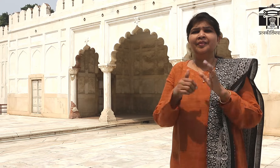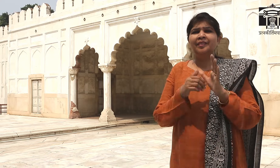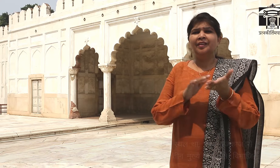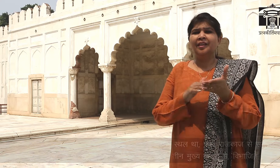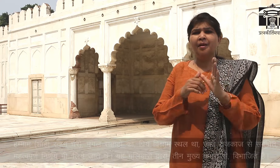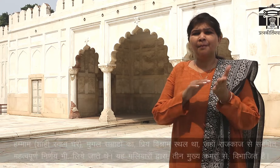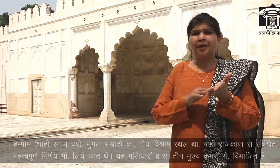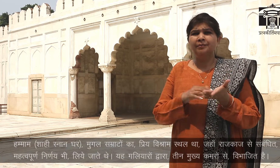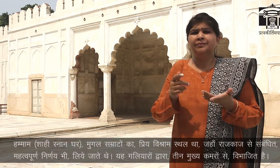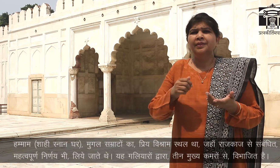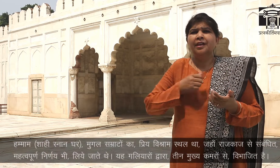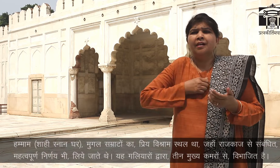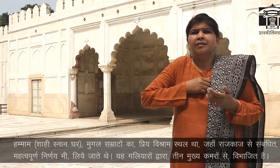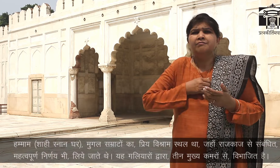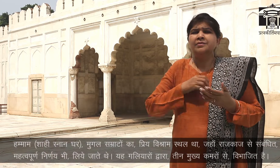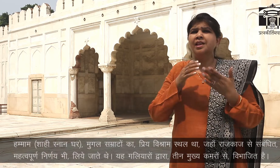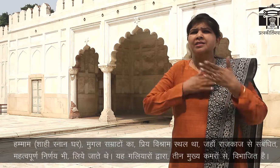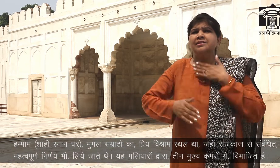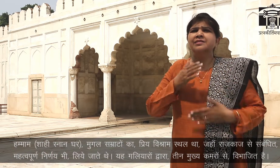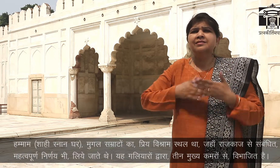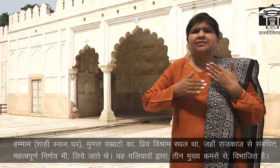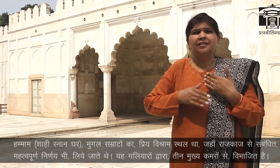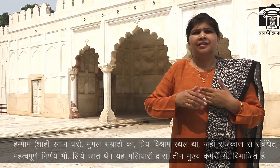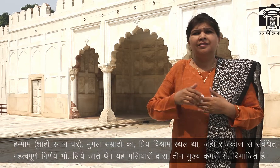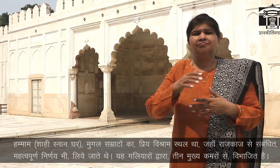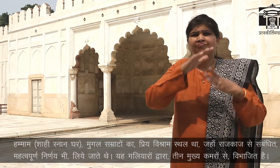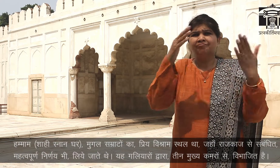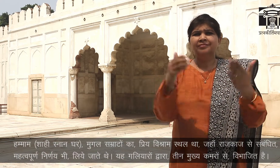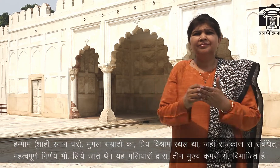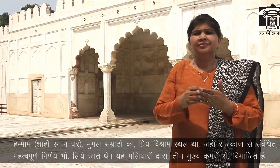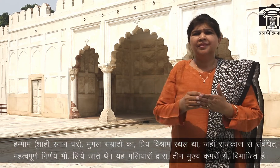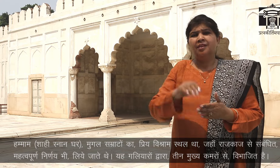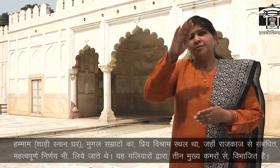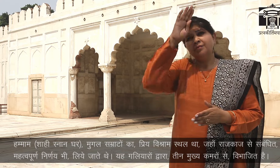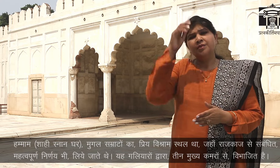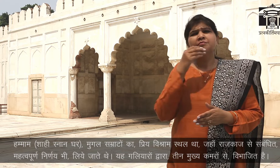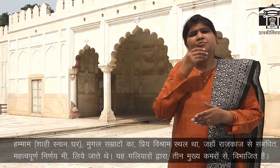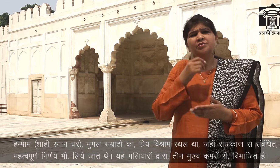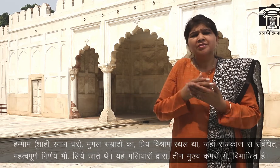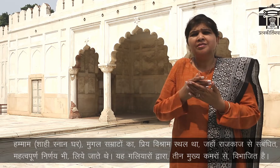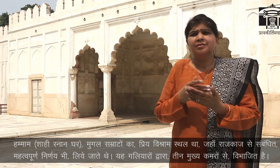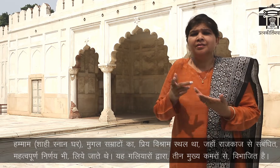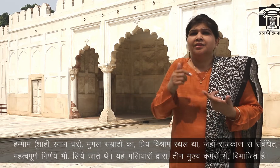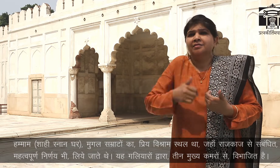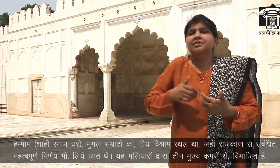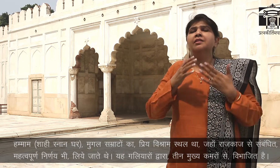हमाम या शाही स्नान घर मुगल सम्राटों का प्रिय विश्राम स्थल था, जहां राजकाज